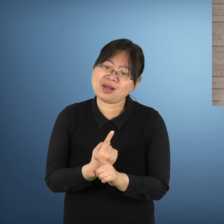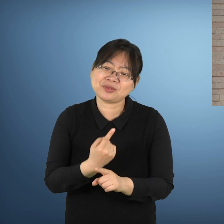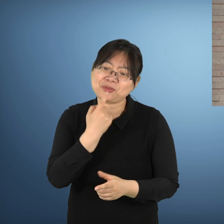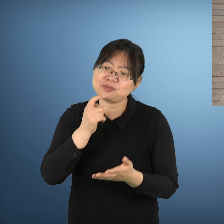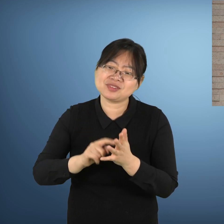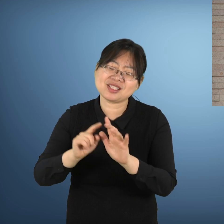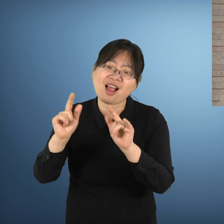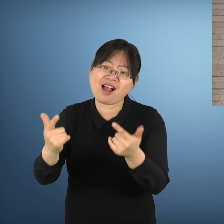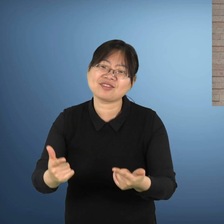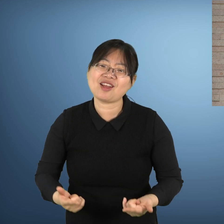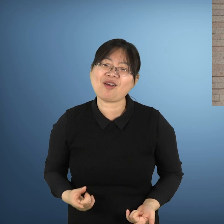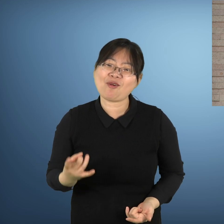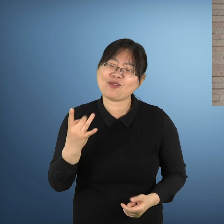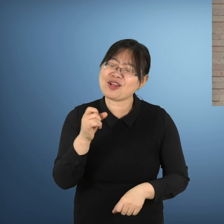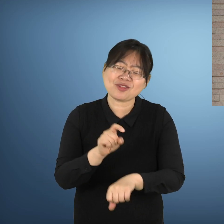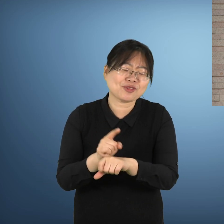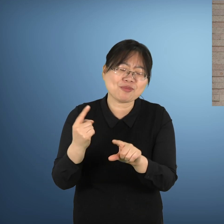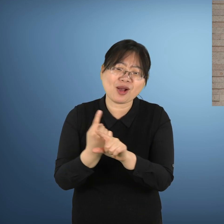바뀌어요. 원래